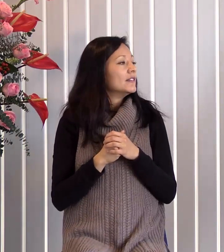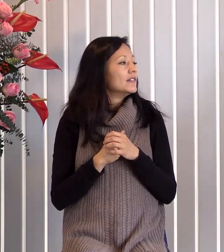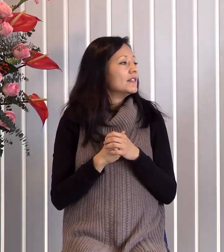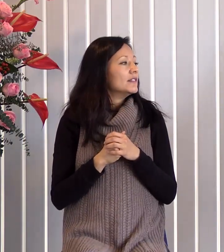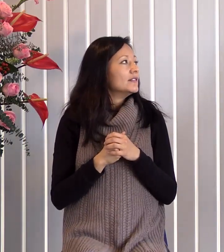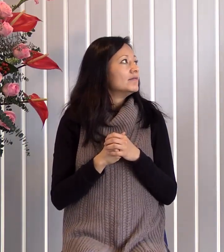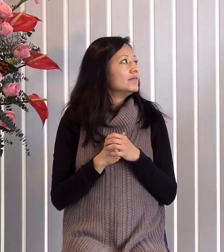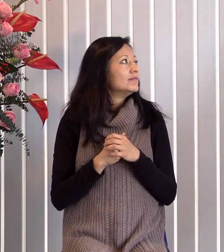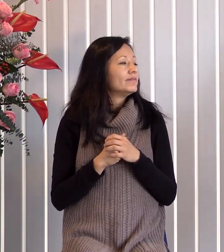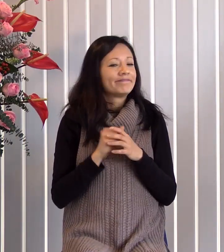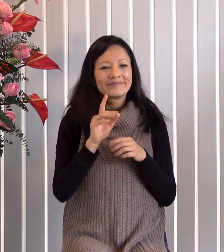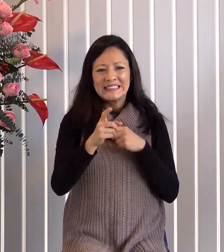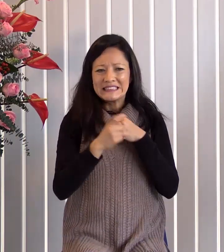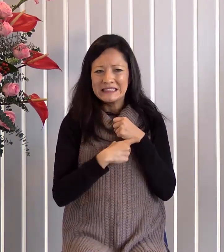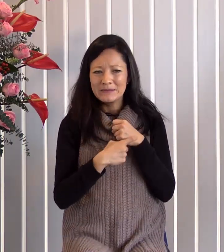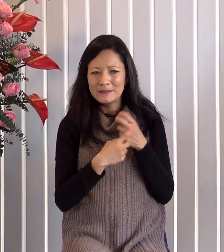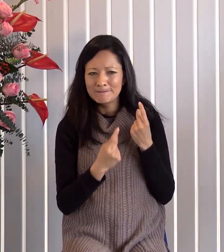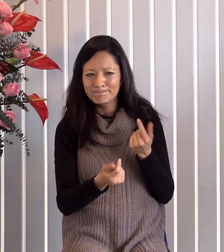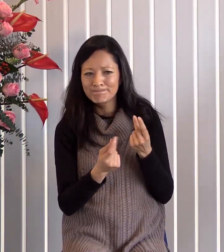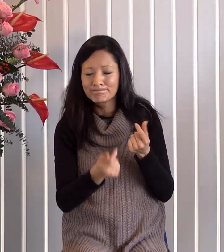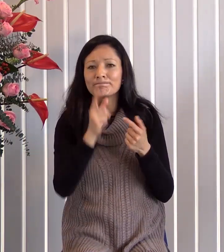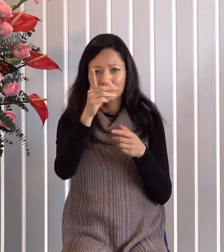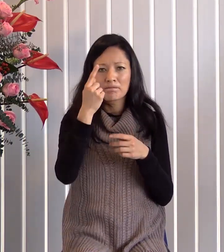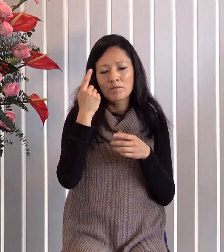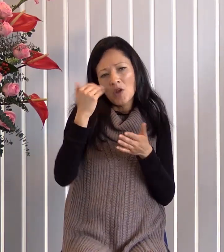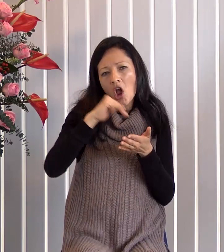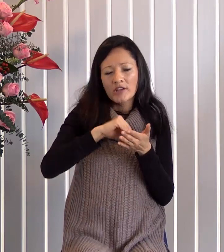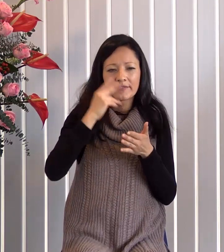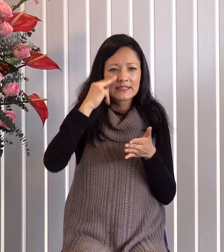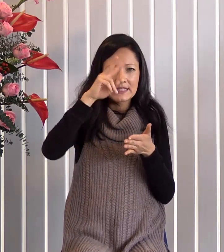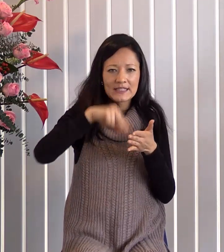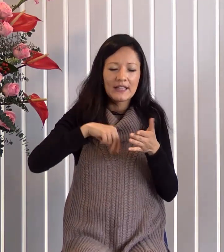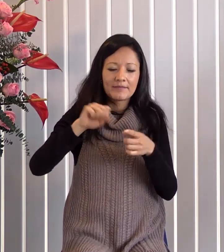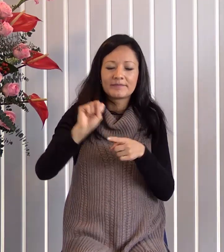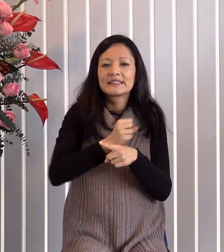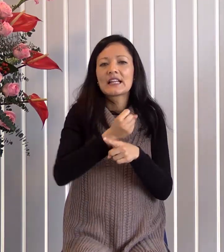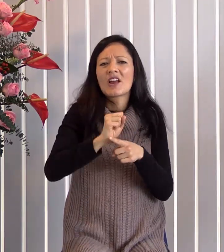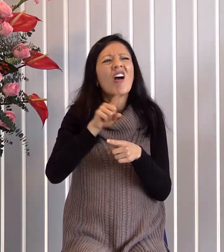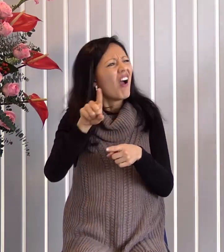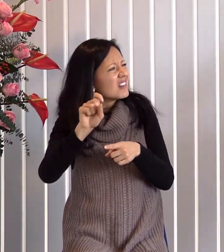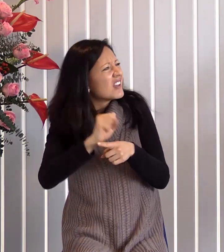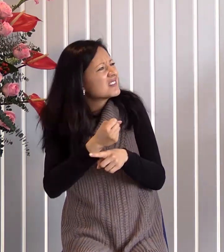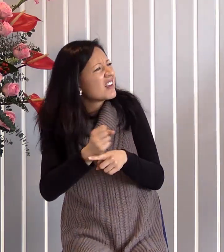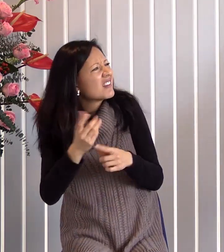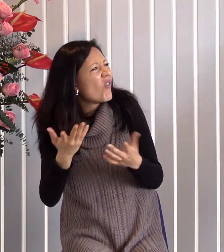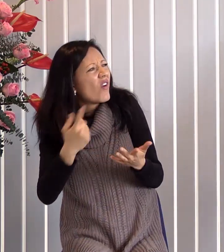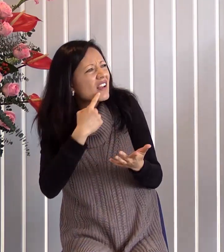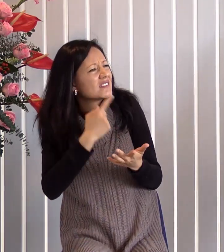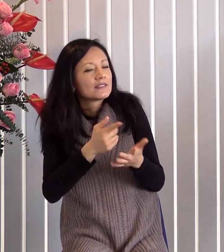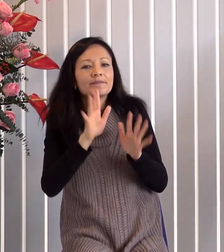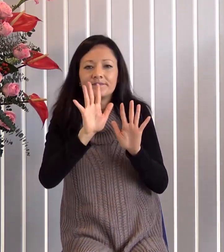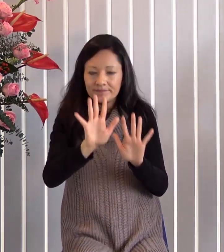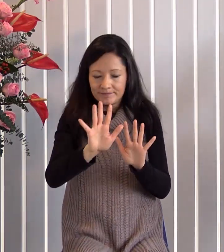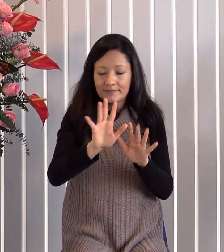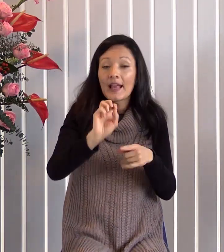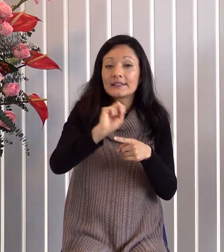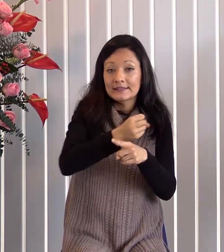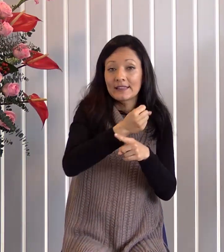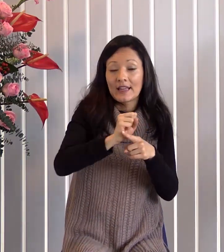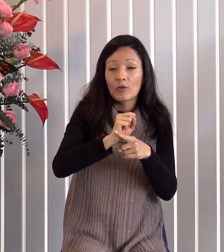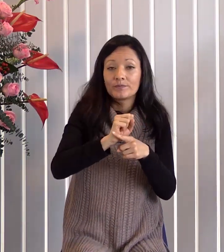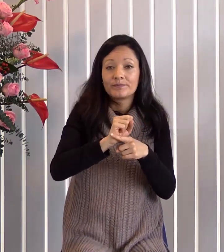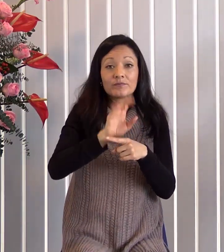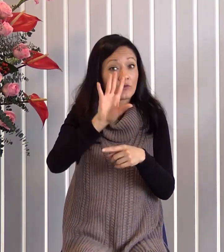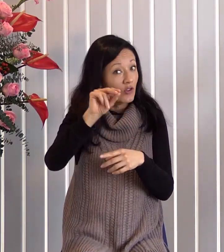leerle Santiago, porque ya el tiempo, pero leamos Santiago otra vez para que usted no quede. Pero entonces Santiago tiene, en primer lugar, si no está